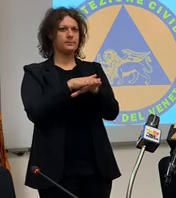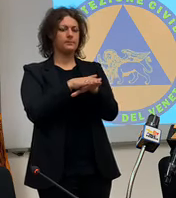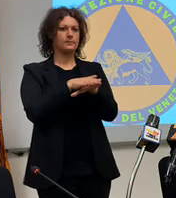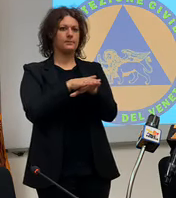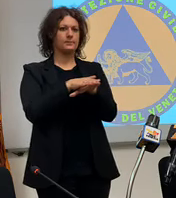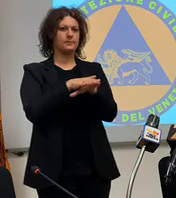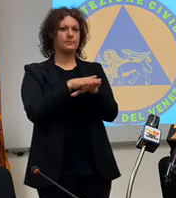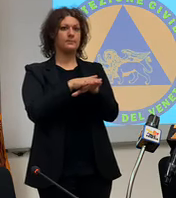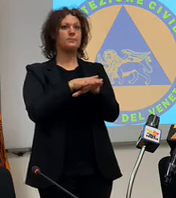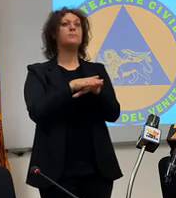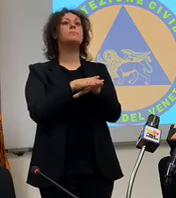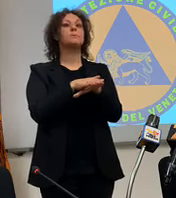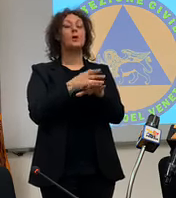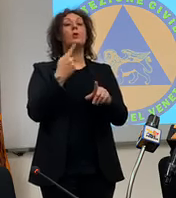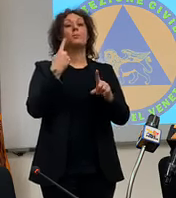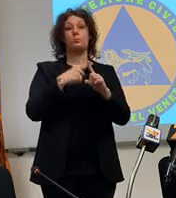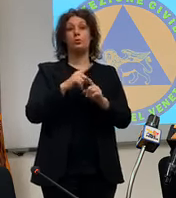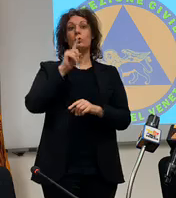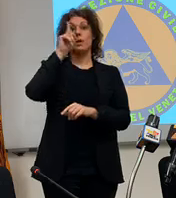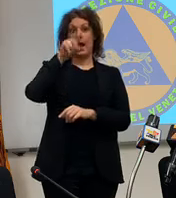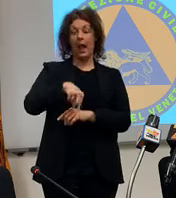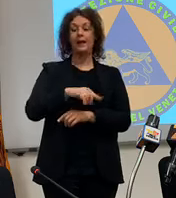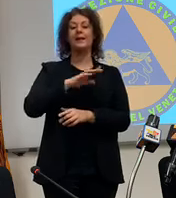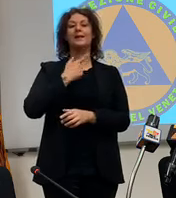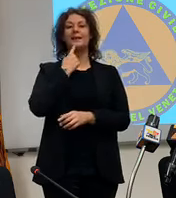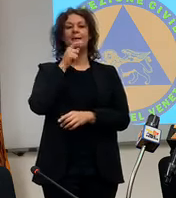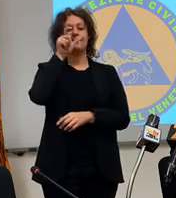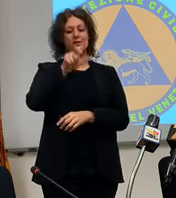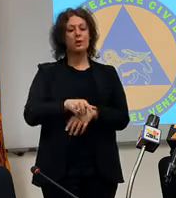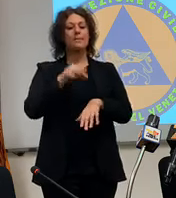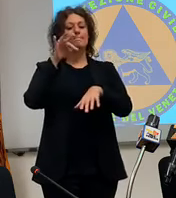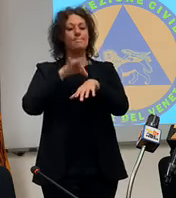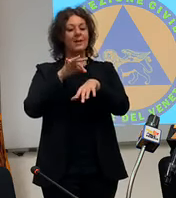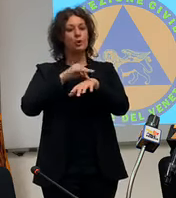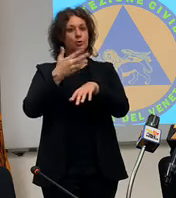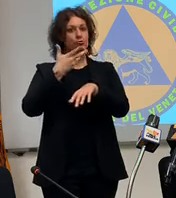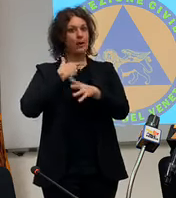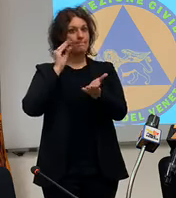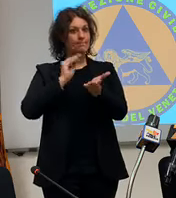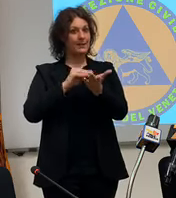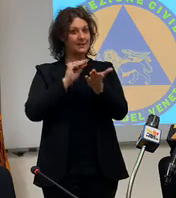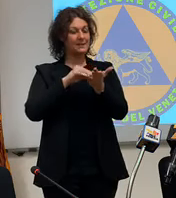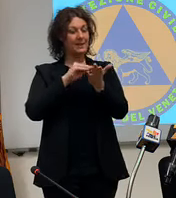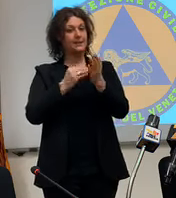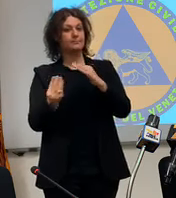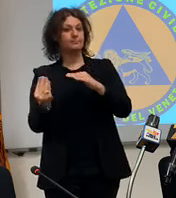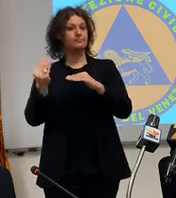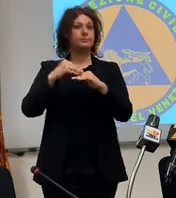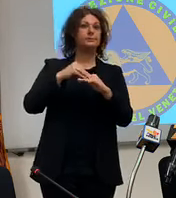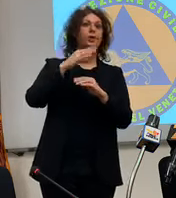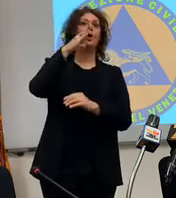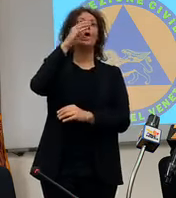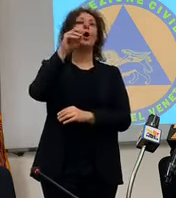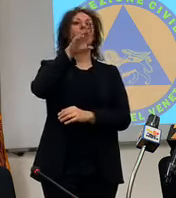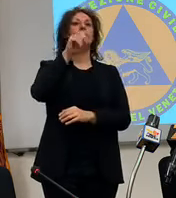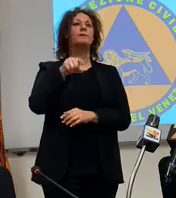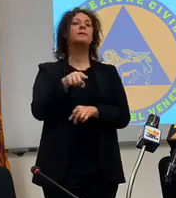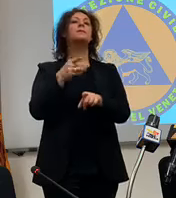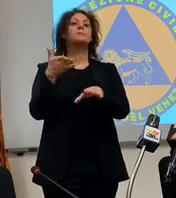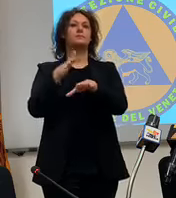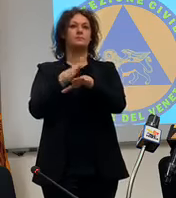spesso ad altre patologie e questo sta ad indicare come il soggetto con comorbilità è